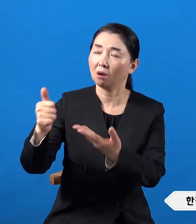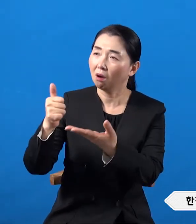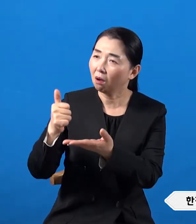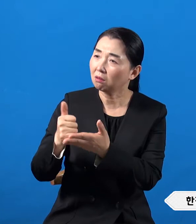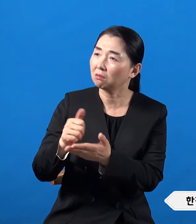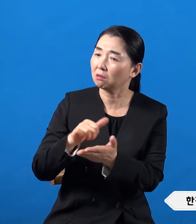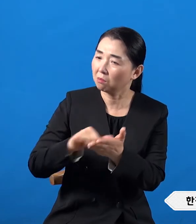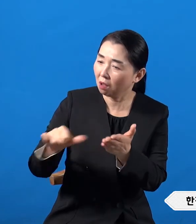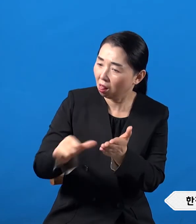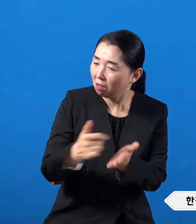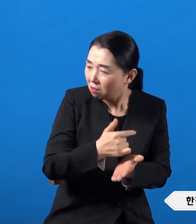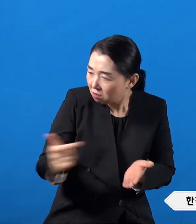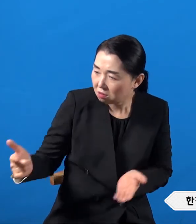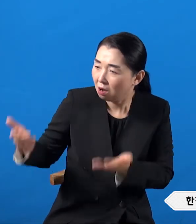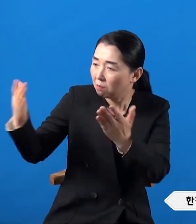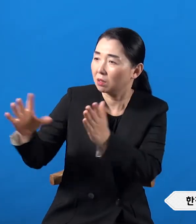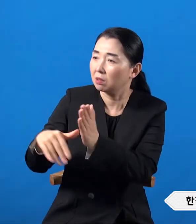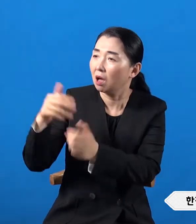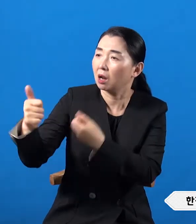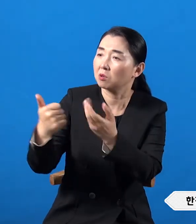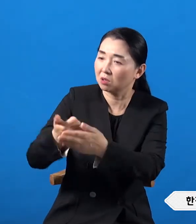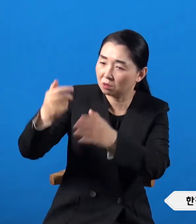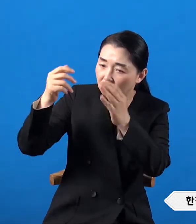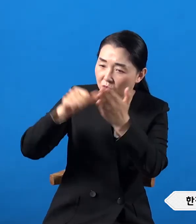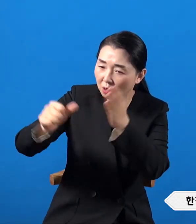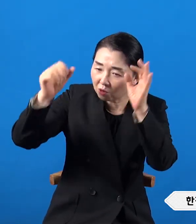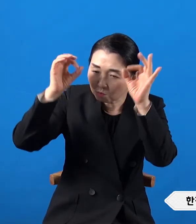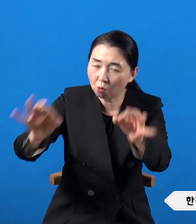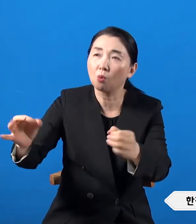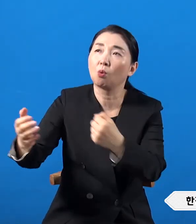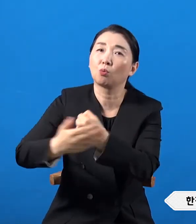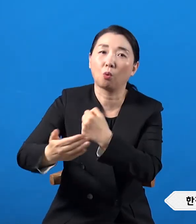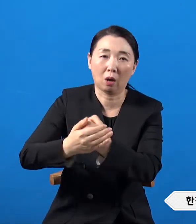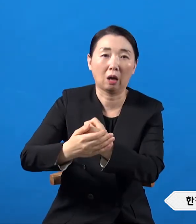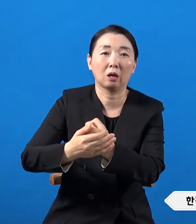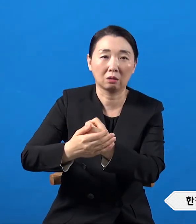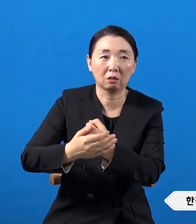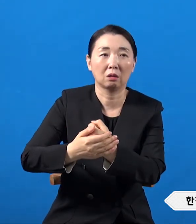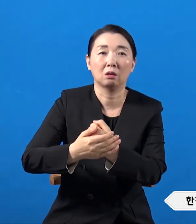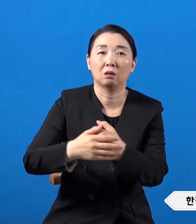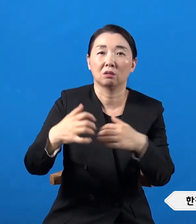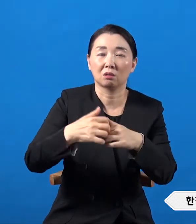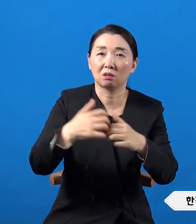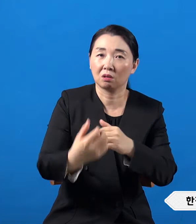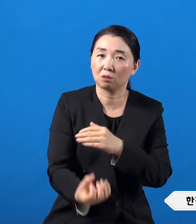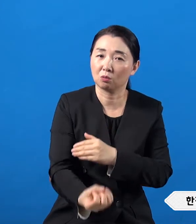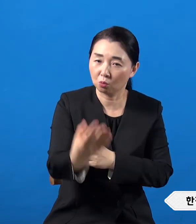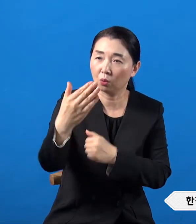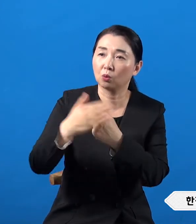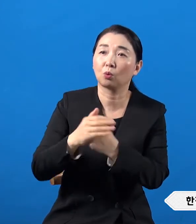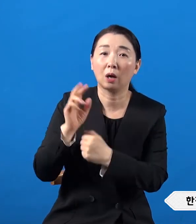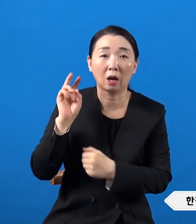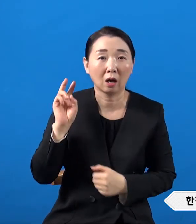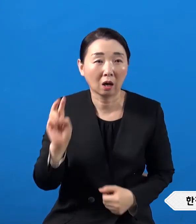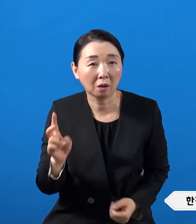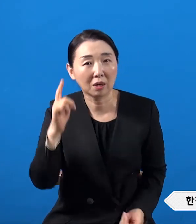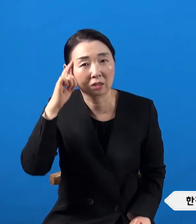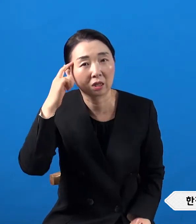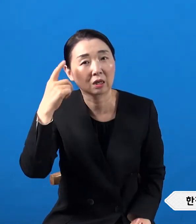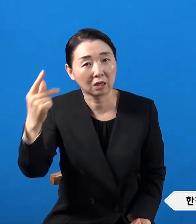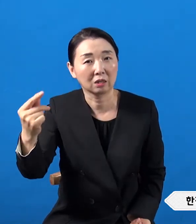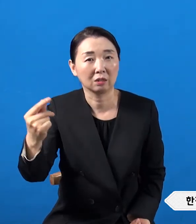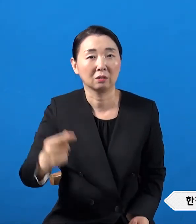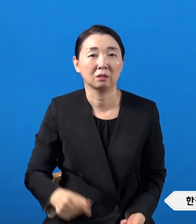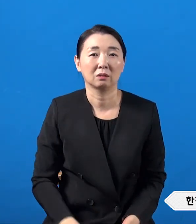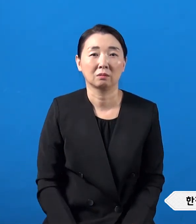하나님께 엄청난 것을 바칠 때 하나님이 그것을 보시고 도와주셔서 전쟁에서 이기게 해주실 것이다, 그렇게